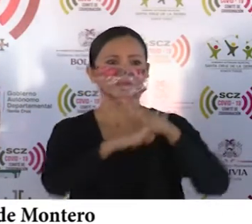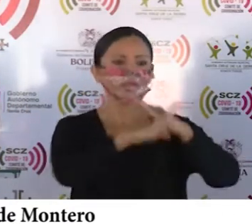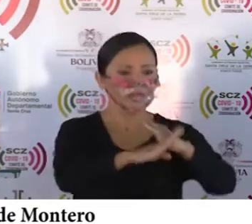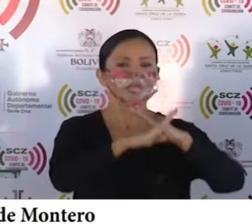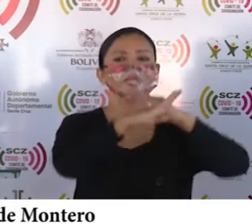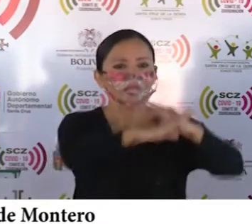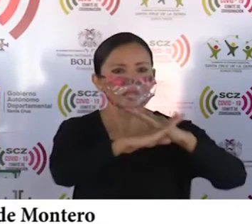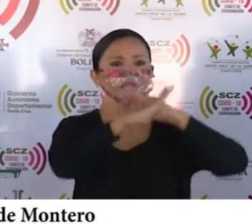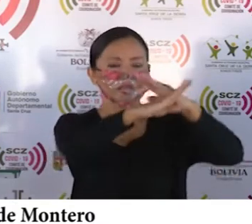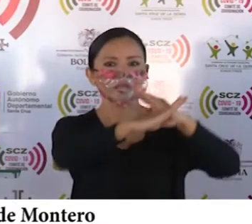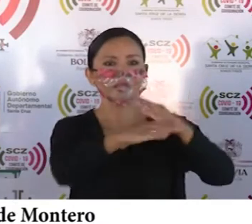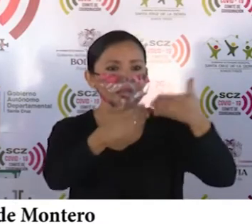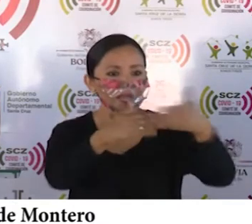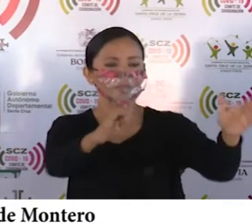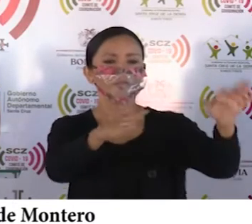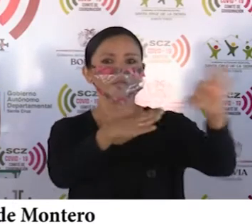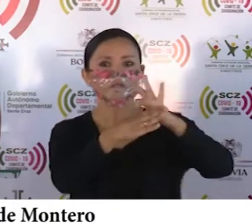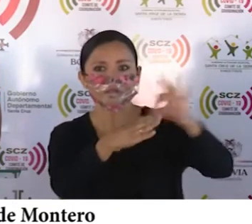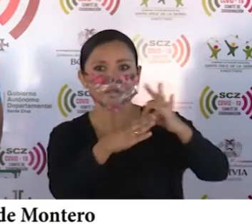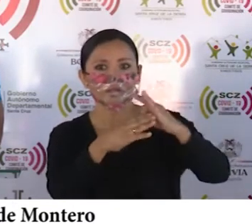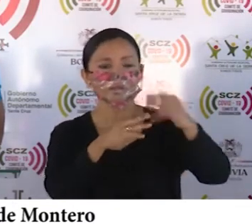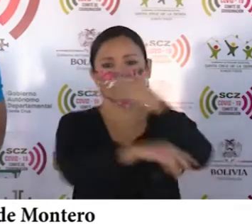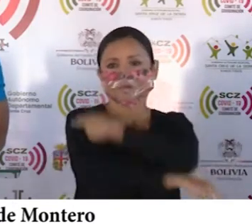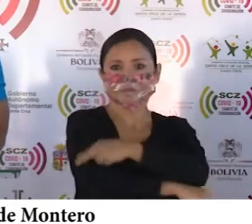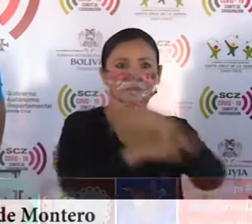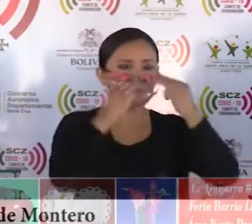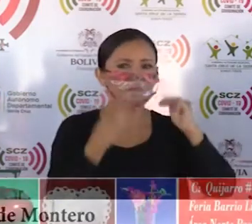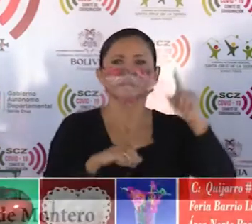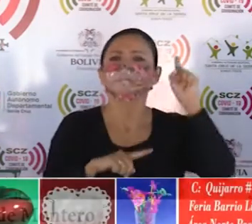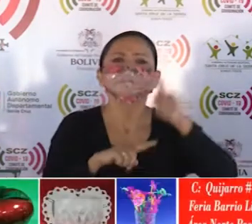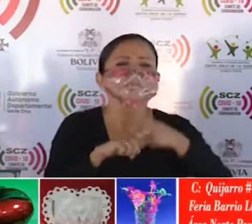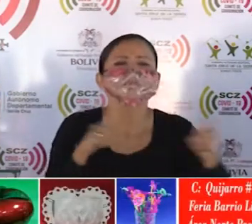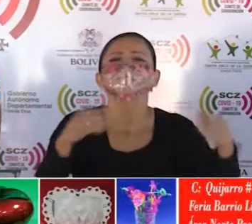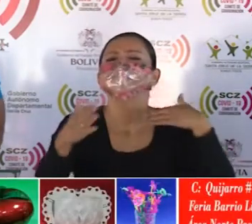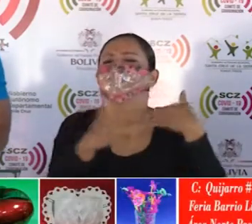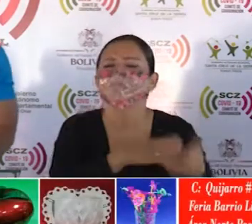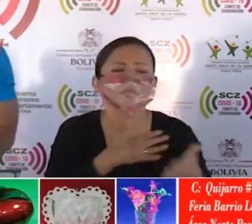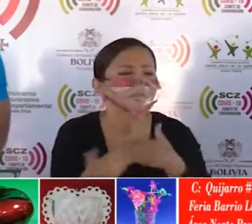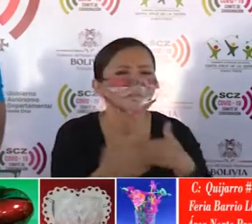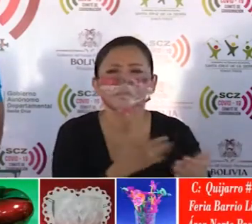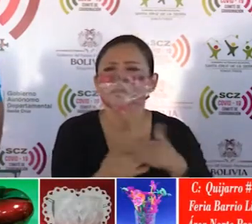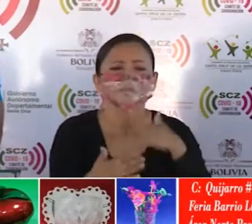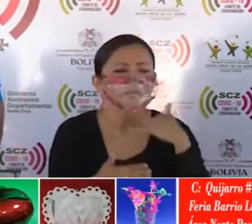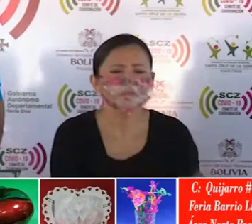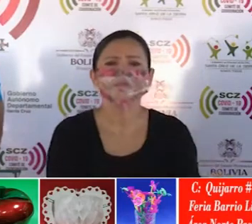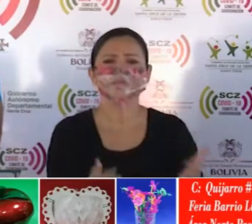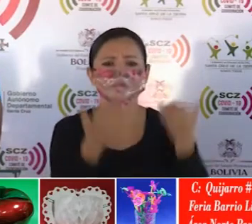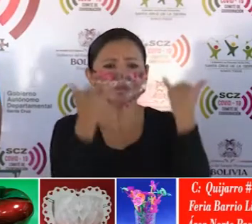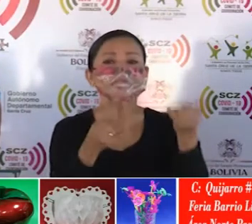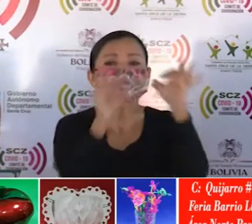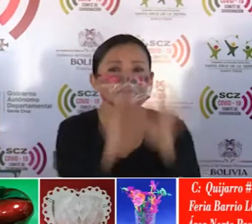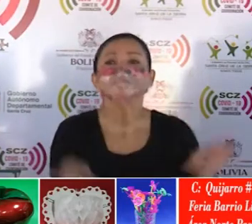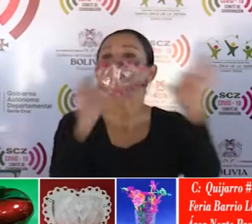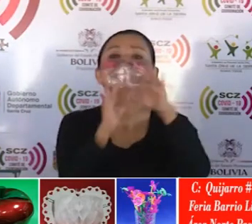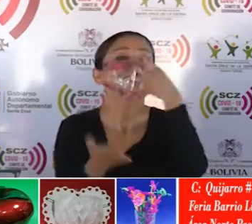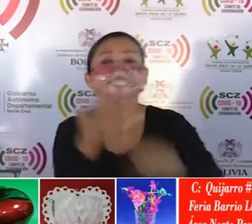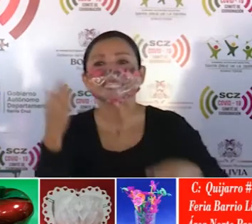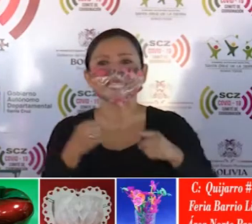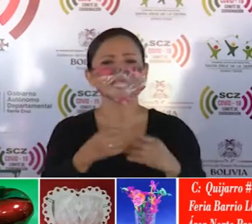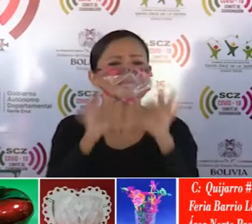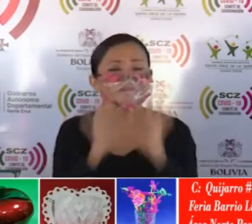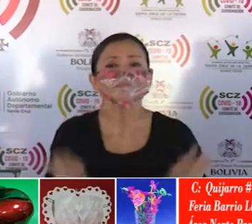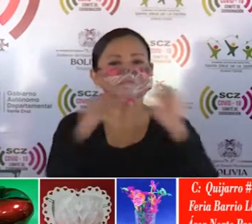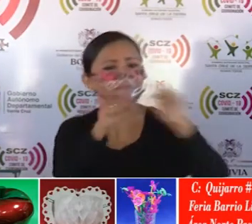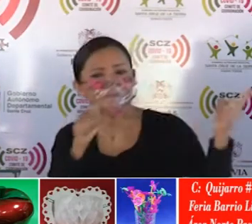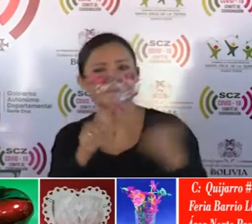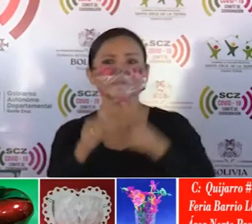la apertura del hospital de Montero, pero también ya no importa. Lo que importa es que se abra, lo fundamental es